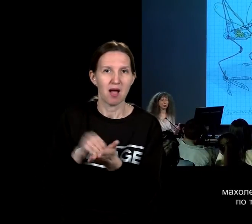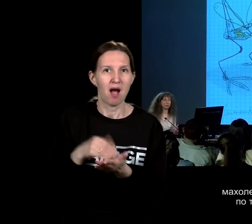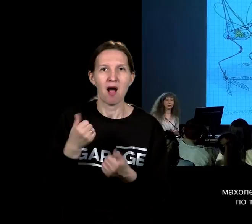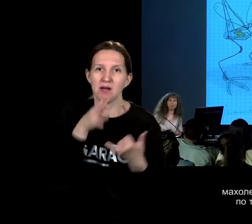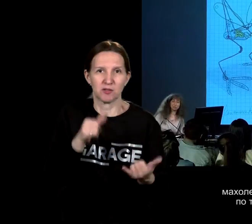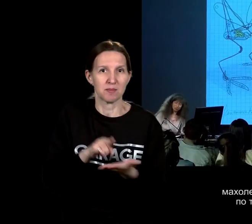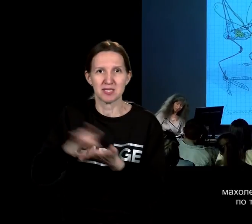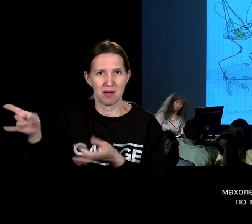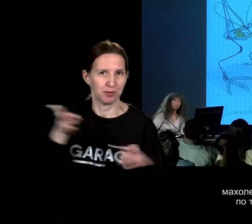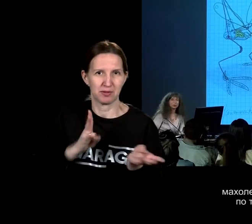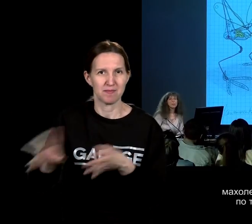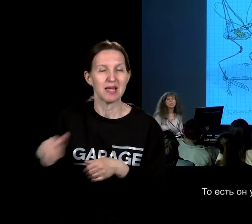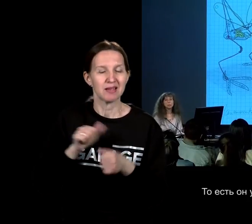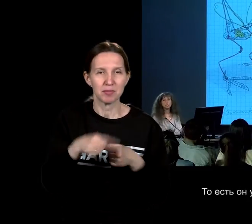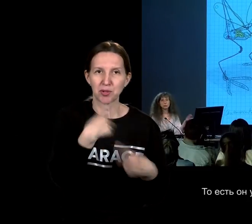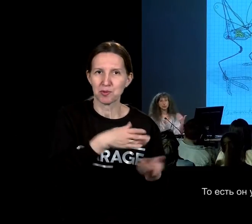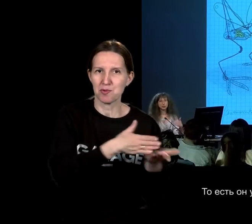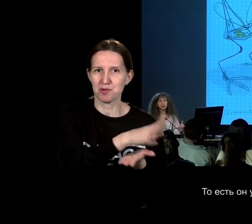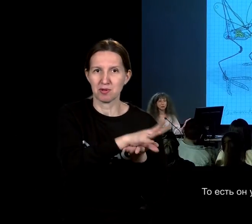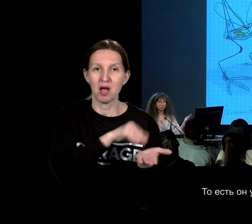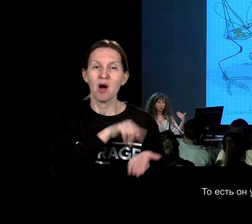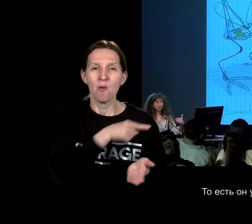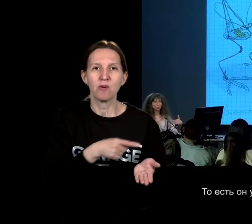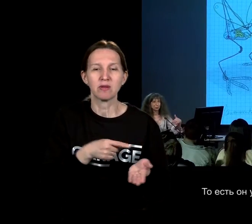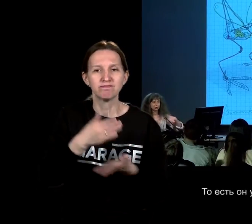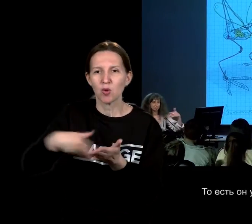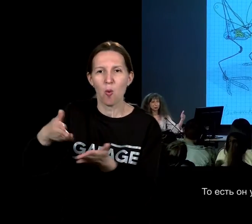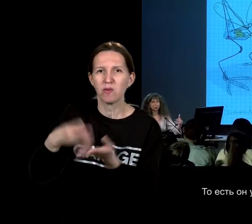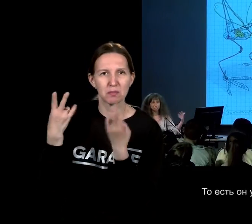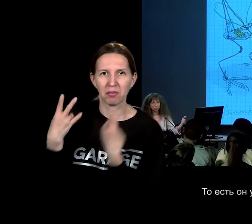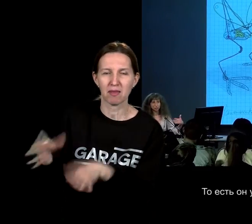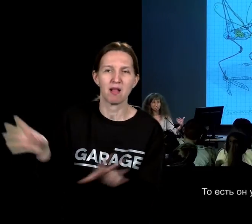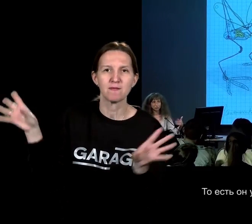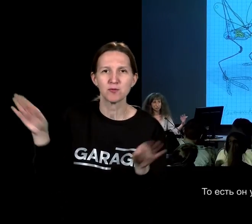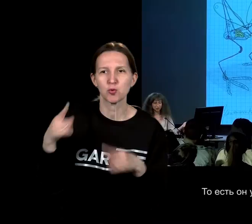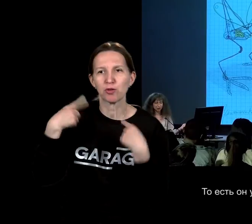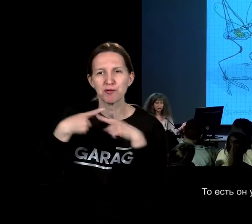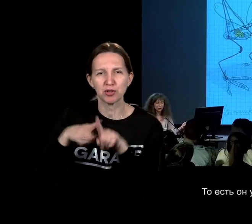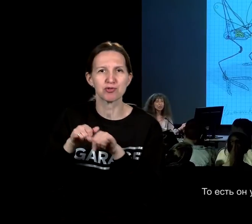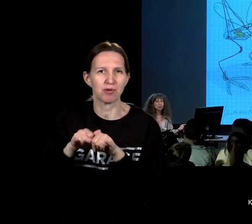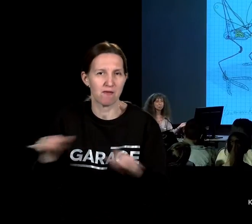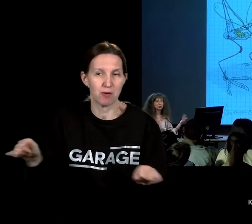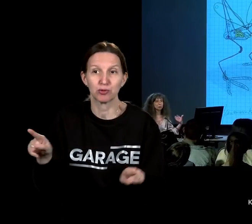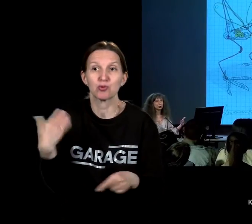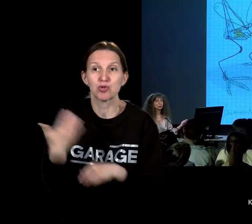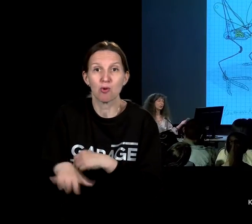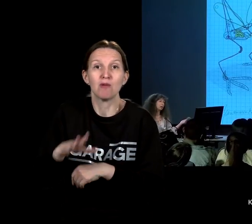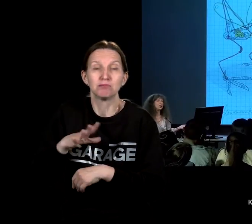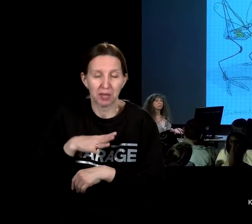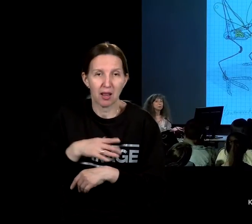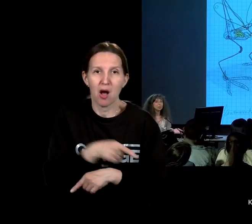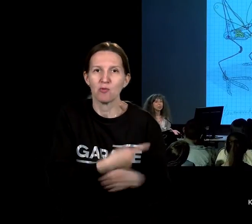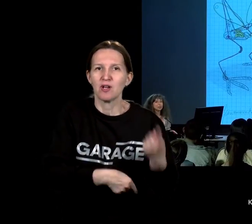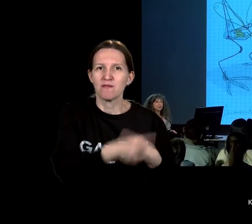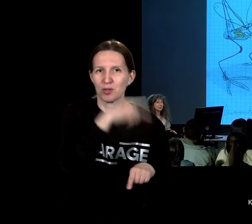летают современные самолеты. То есть он возвращался, отменял всю техническую эволюцию, которая произошла, чтобы вернуться к